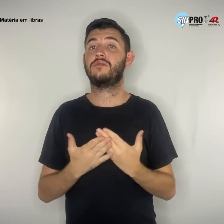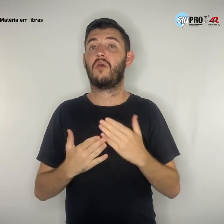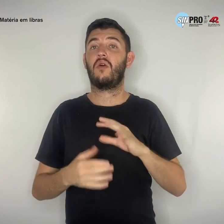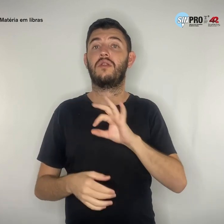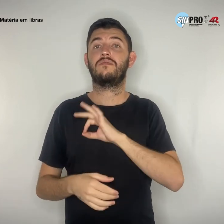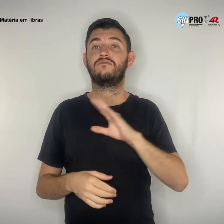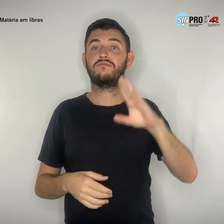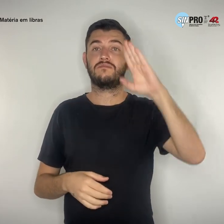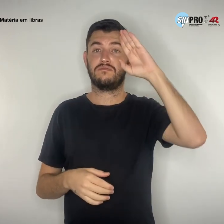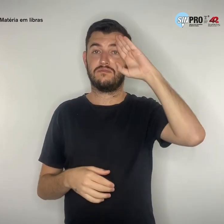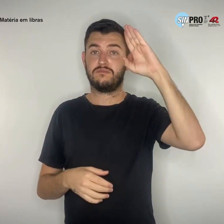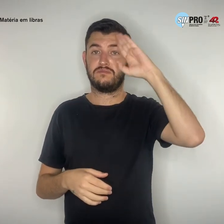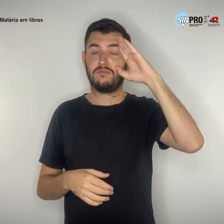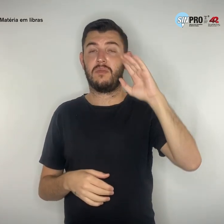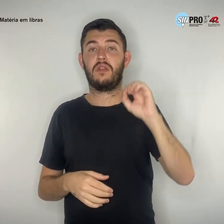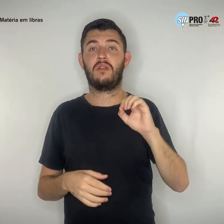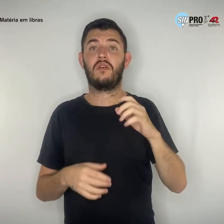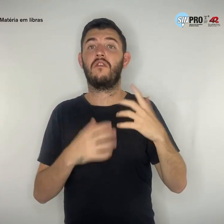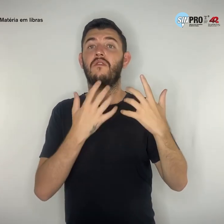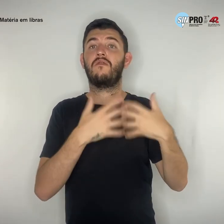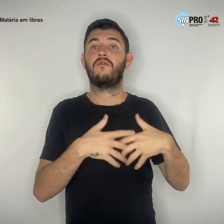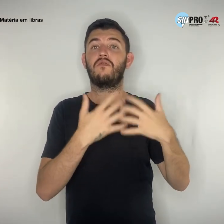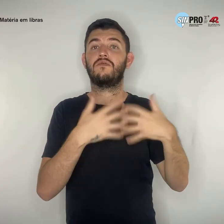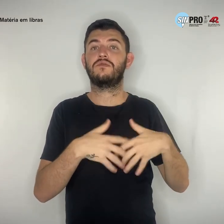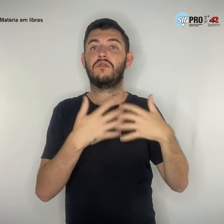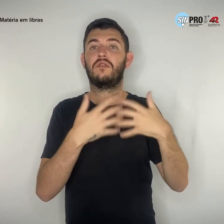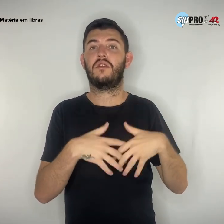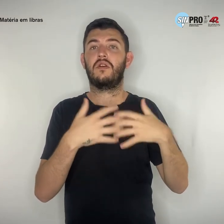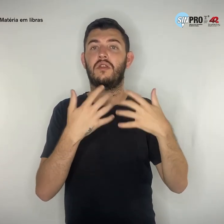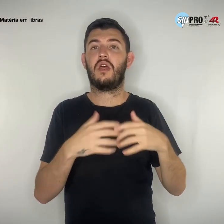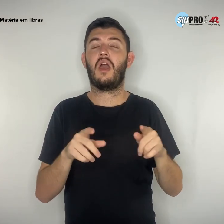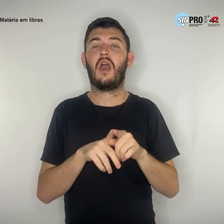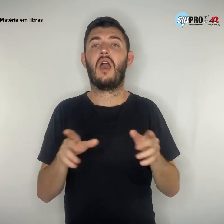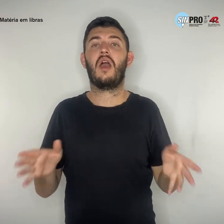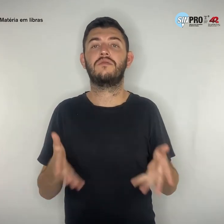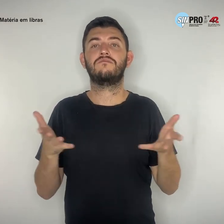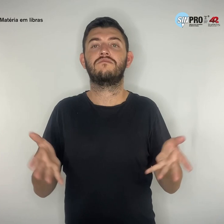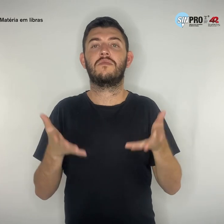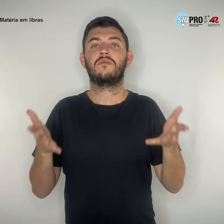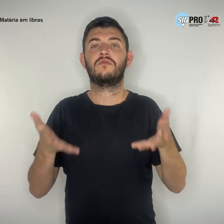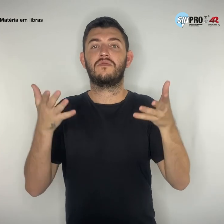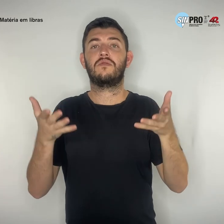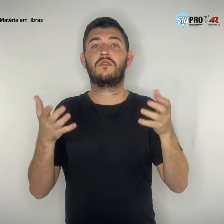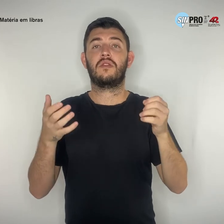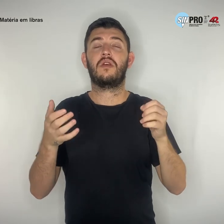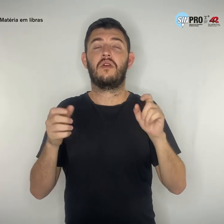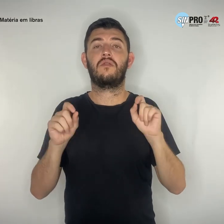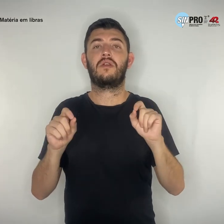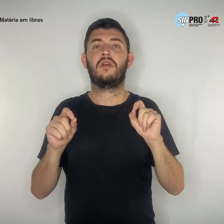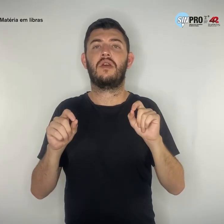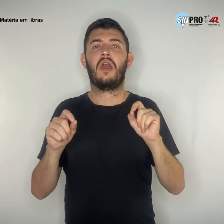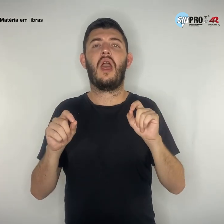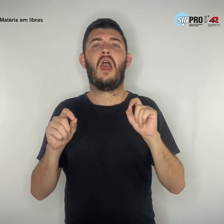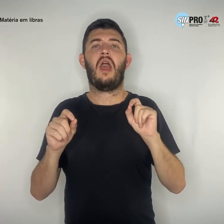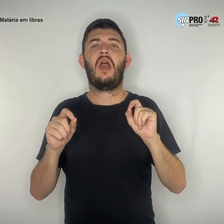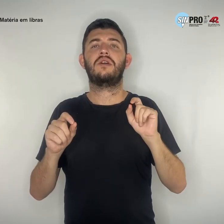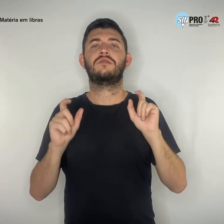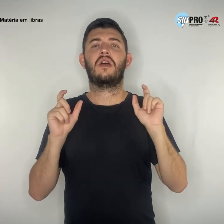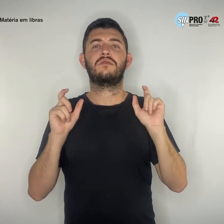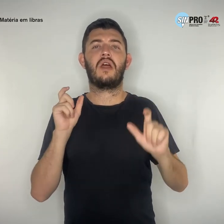cívico-militar que está funcionando ajuda a promover os ataques que estão acontecendo nas escolas pelo